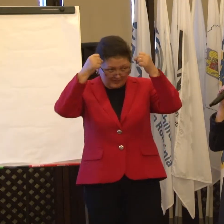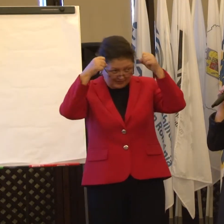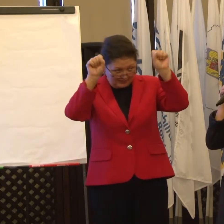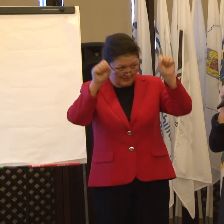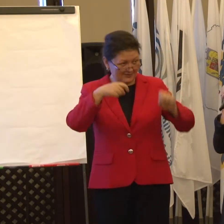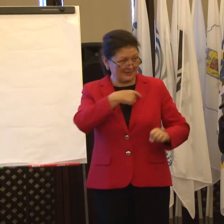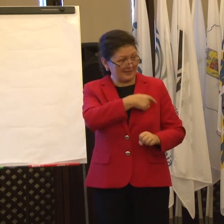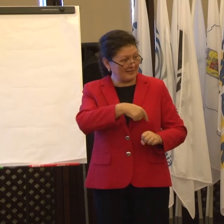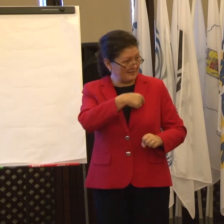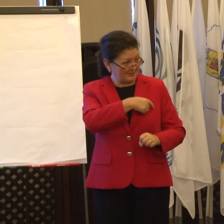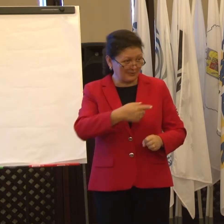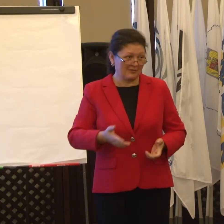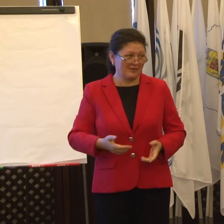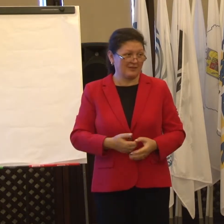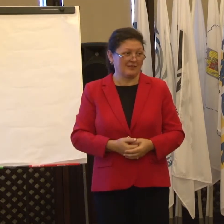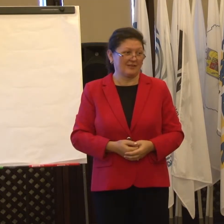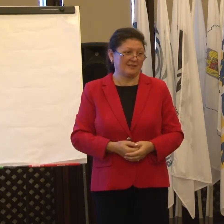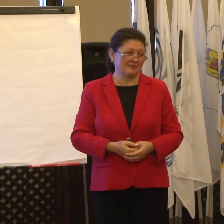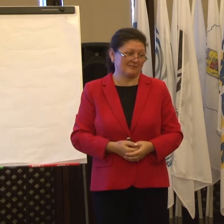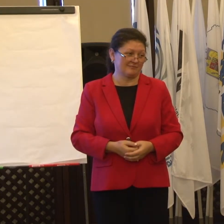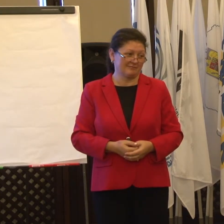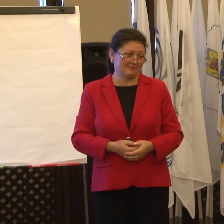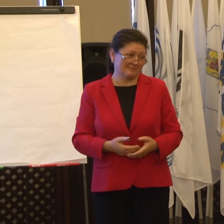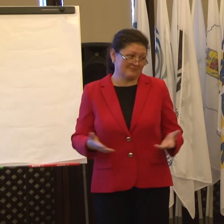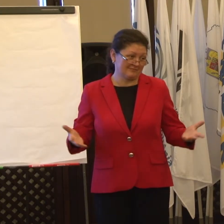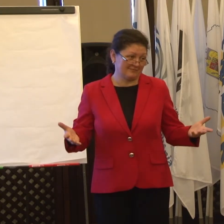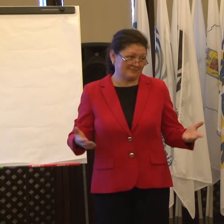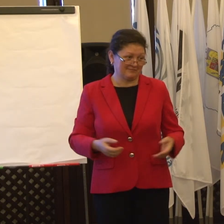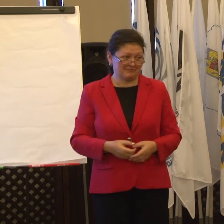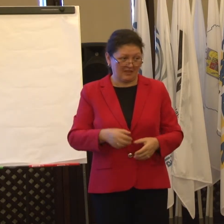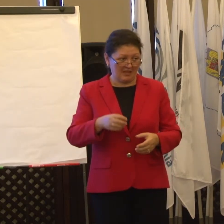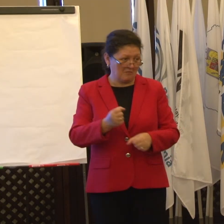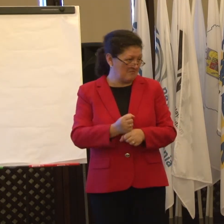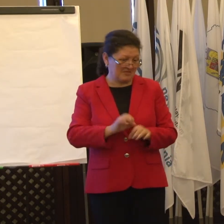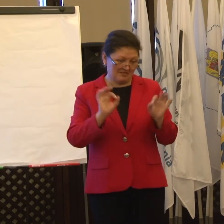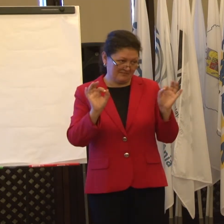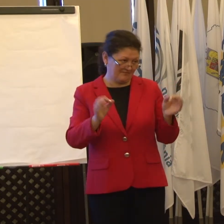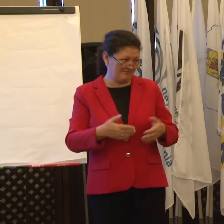sunt excluși din așa zisele locuri de muncă.